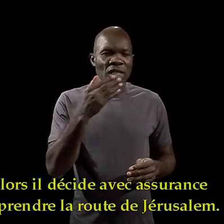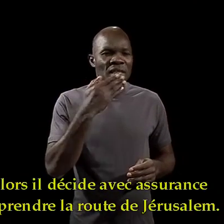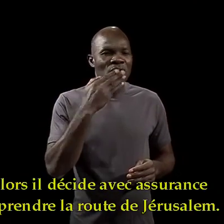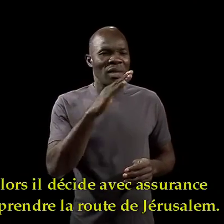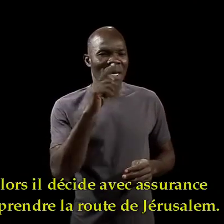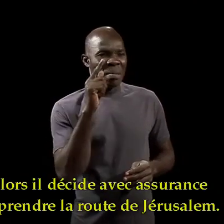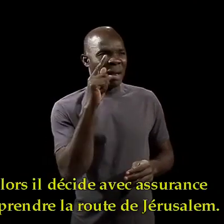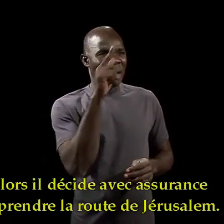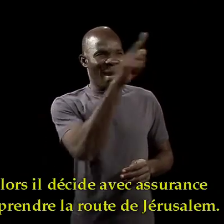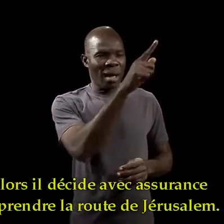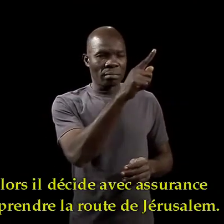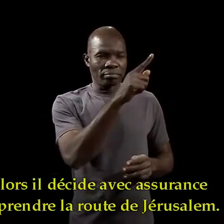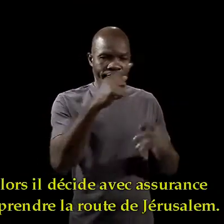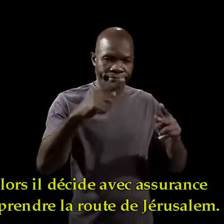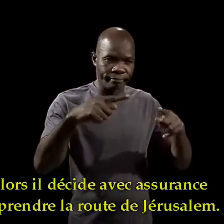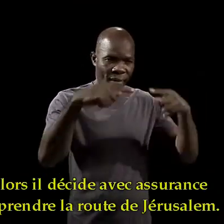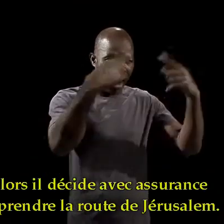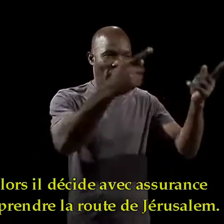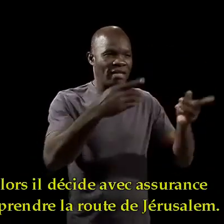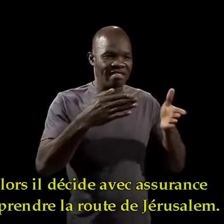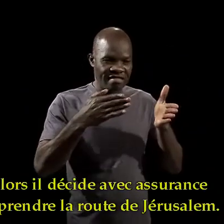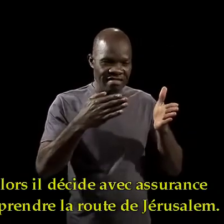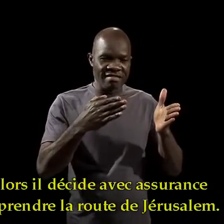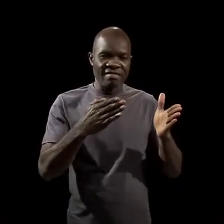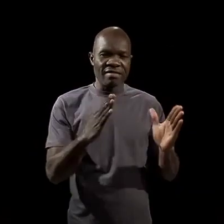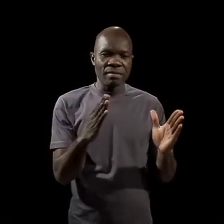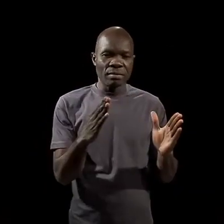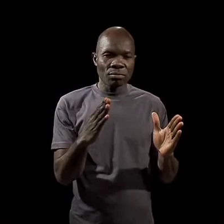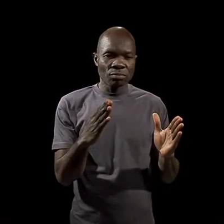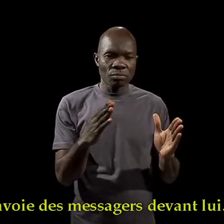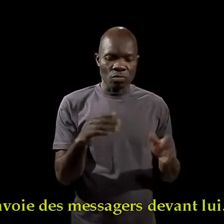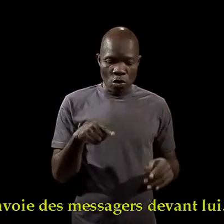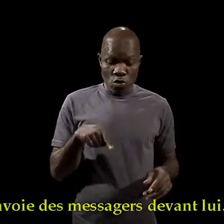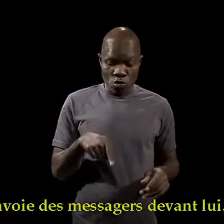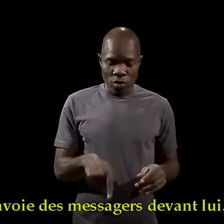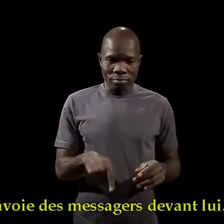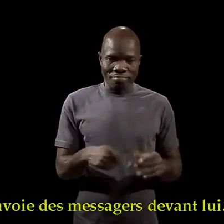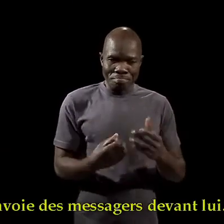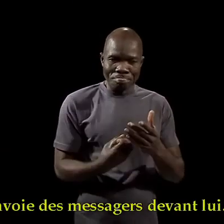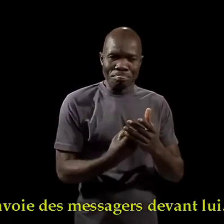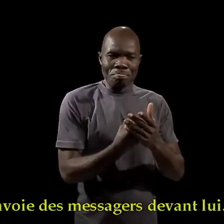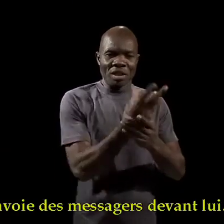Alors il décide avec assurance de prendre la route de Jérusalem. Il envoie des messagers devant lui.